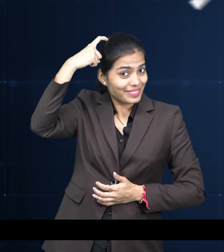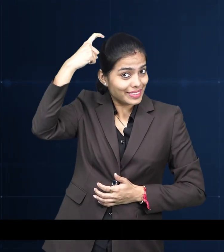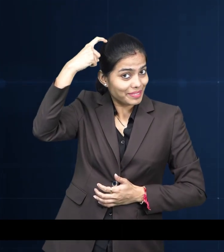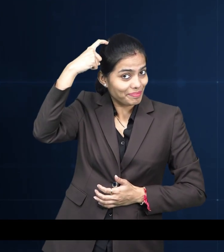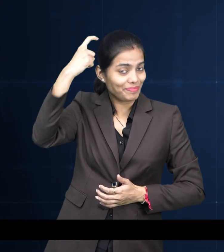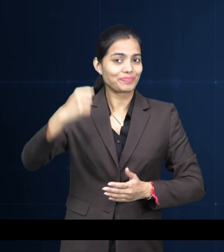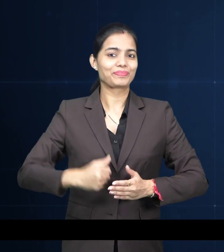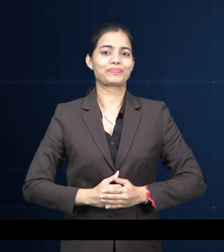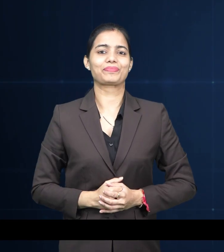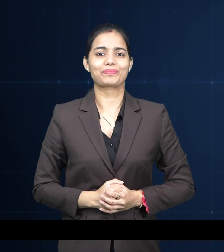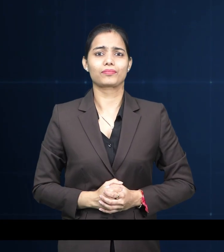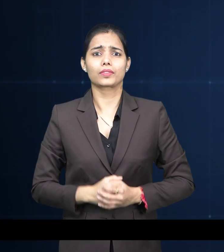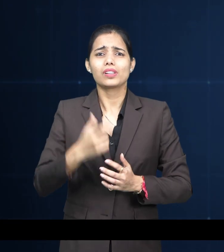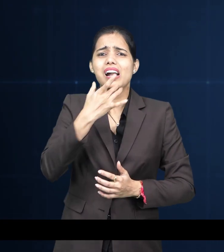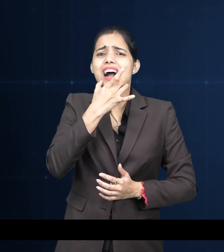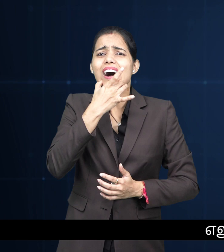மூளை,